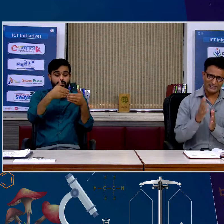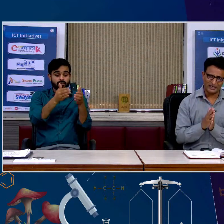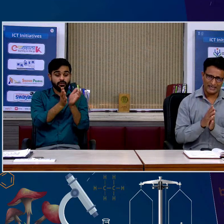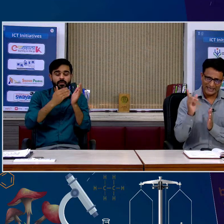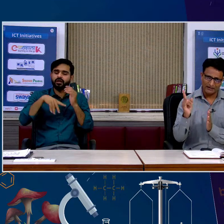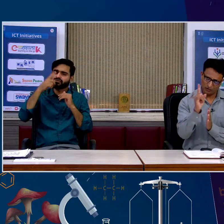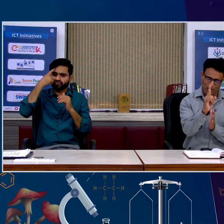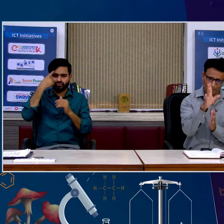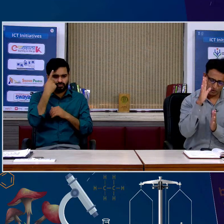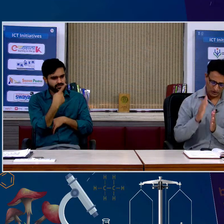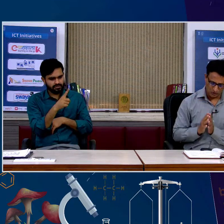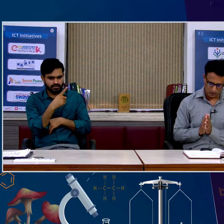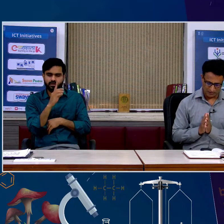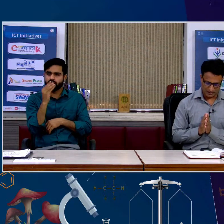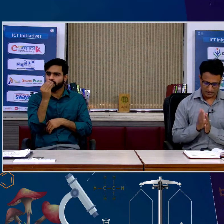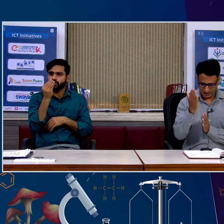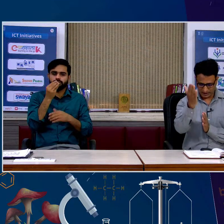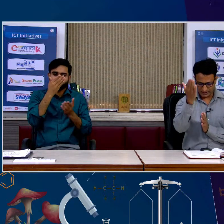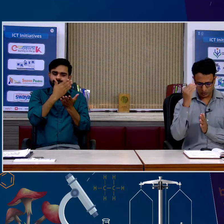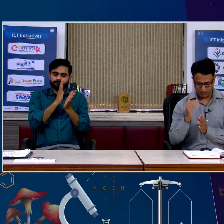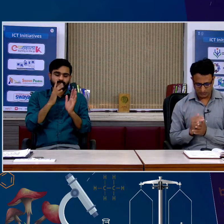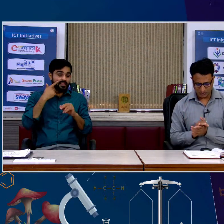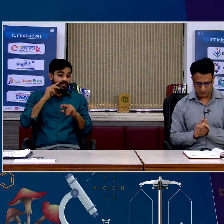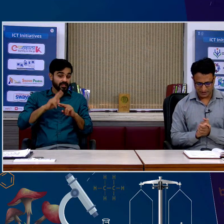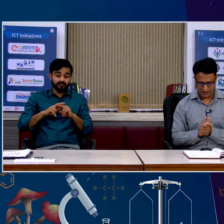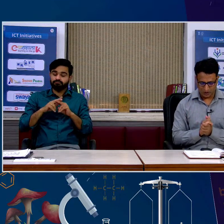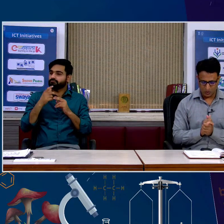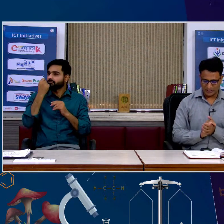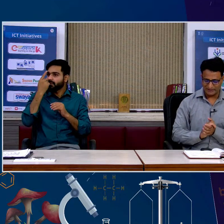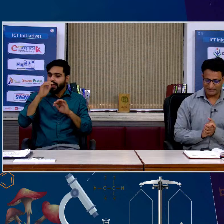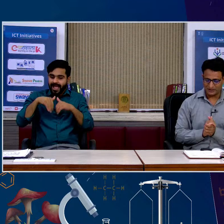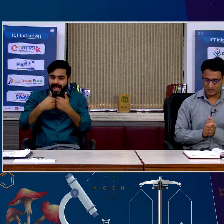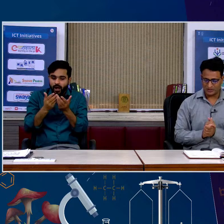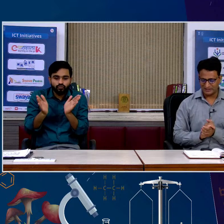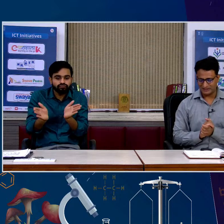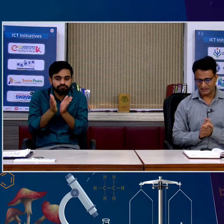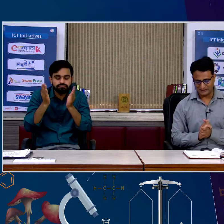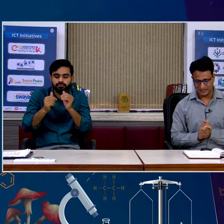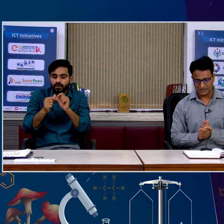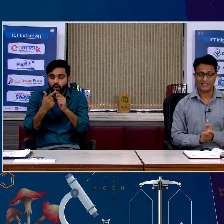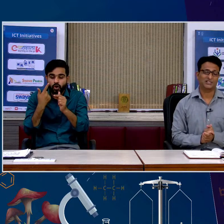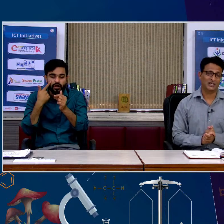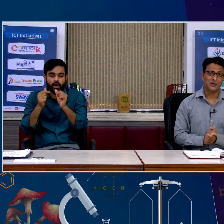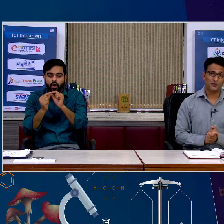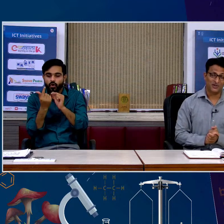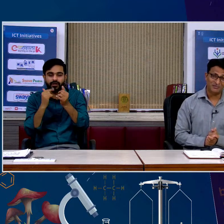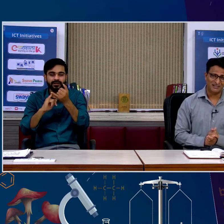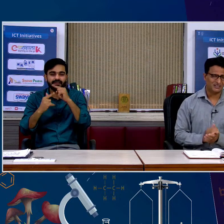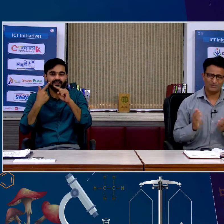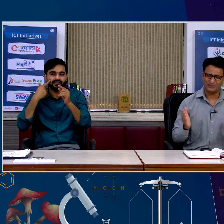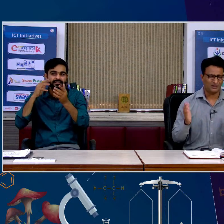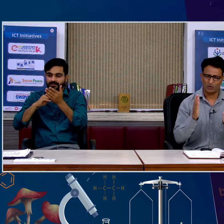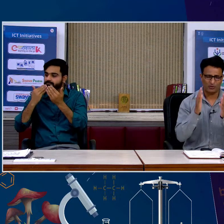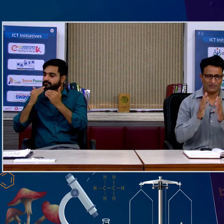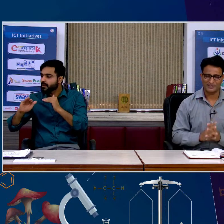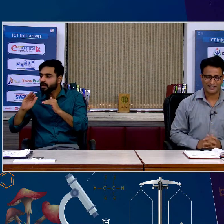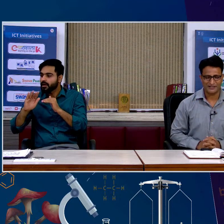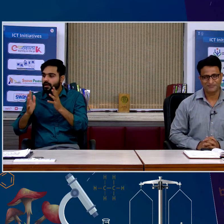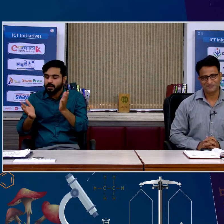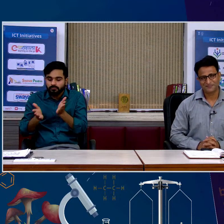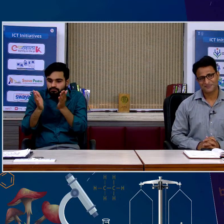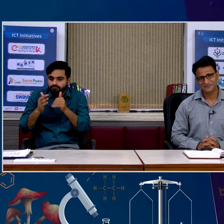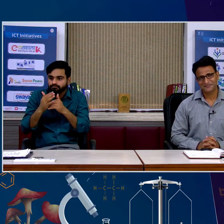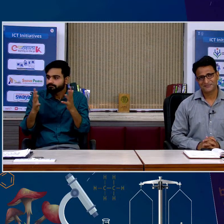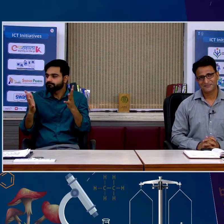वही ठीक है. लेकिन वहाँ पर थोड़ा सा रुकना पड़ेगा अगर इसको भी हम समझ पाएँ कि हाउ टू इनकरेज ऑटिस्टिक चाइल्ड्स इंटरेक्शन विद पीयर्स स्पेशली. बहुत बड़ा मर्ज है